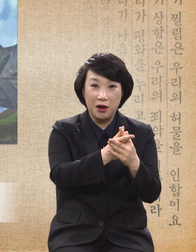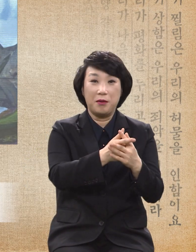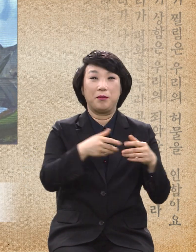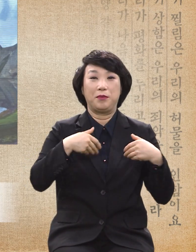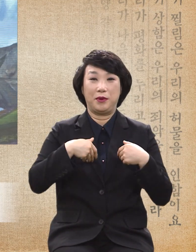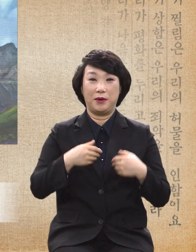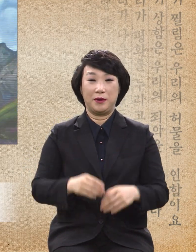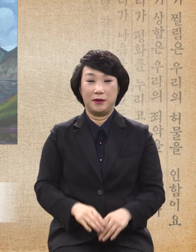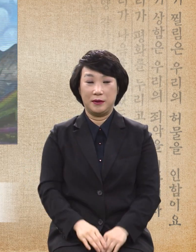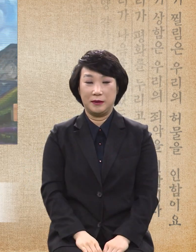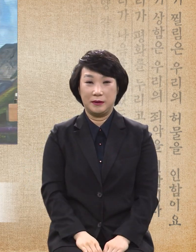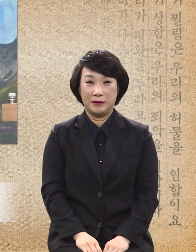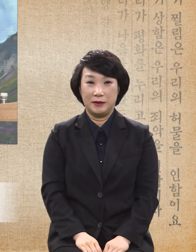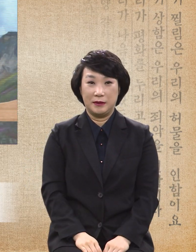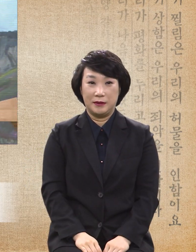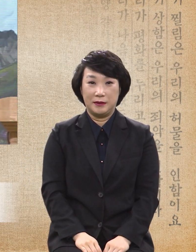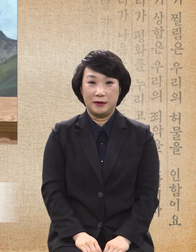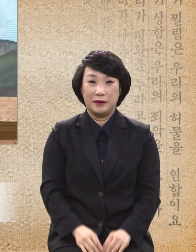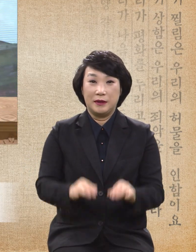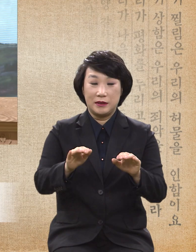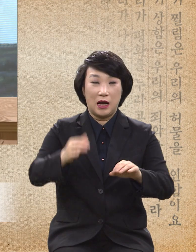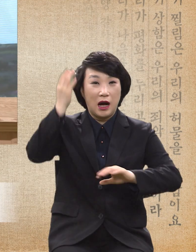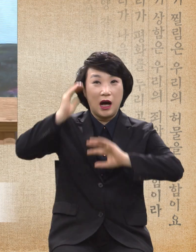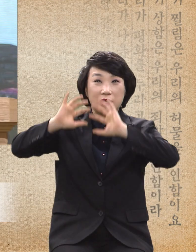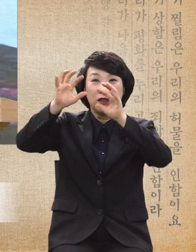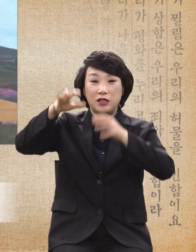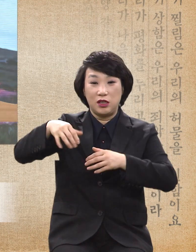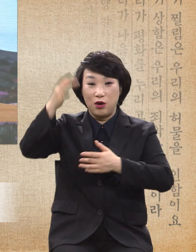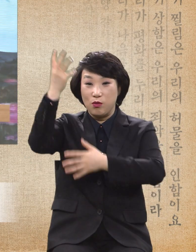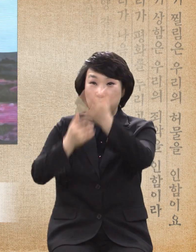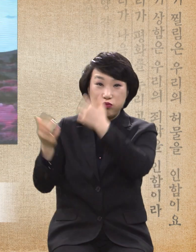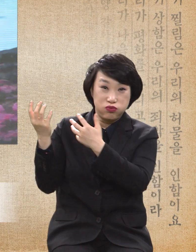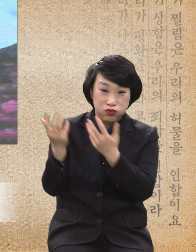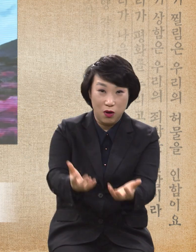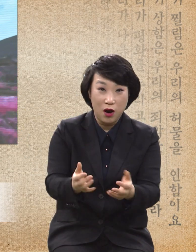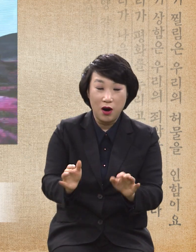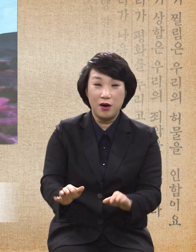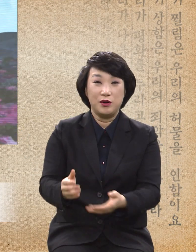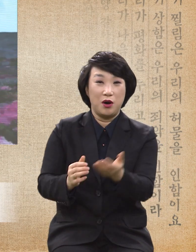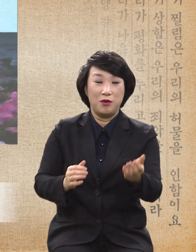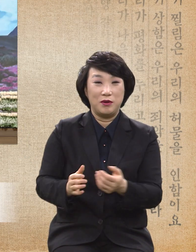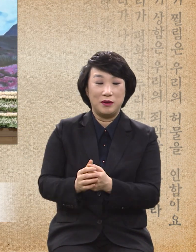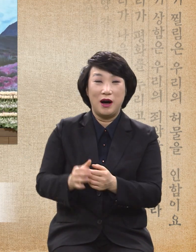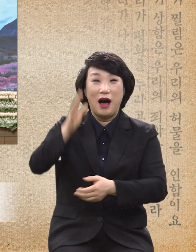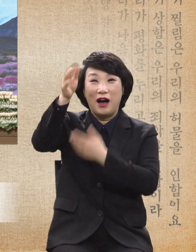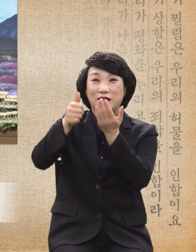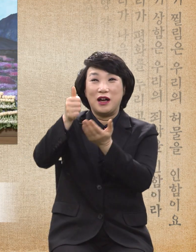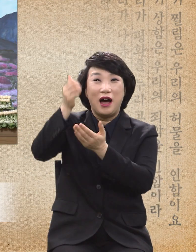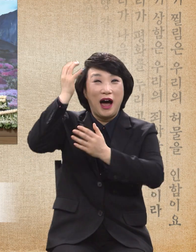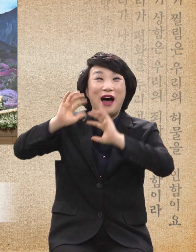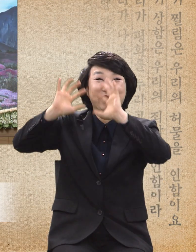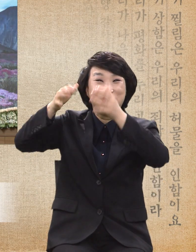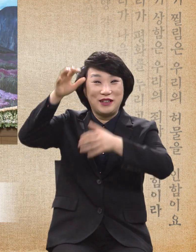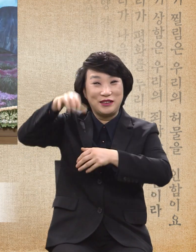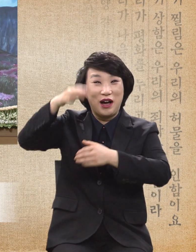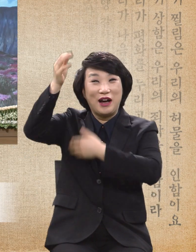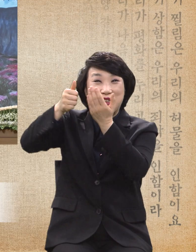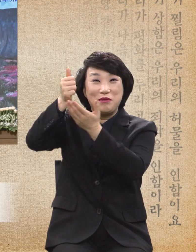말이에요. 자, 하늘에서 불이 내려왔대야. 하늘에서 하나님의 불이